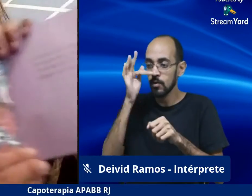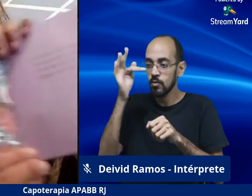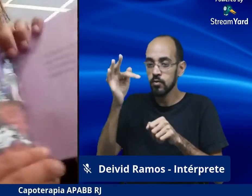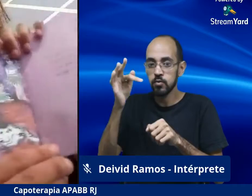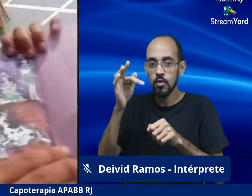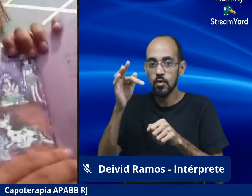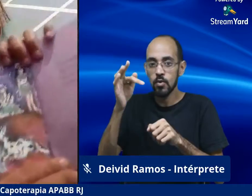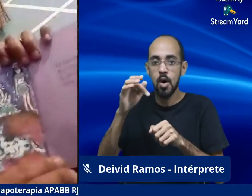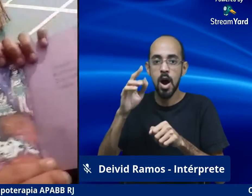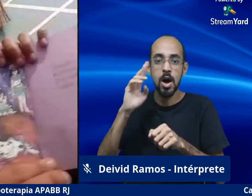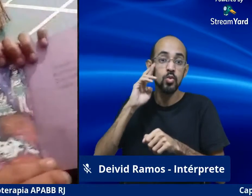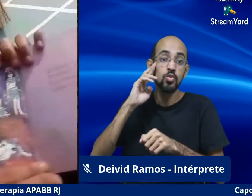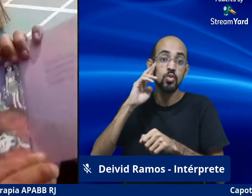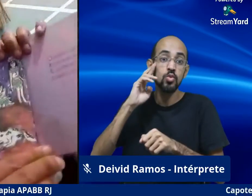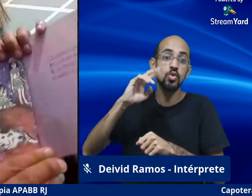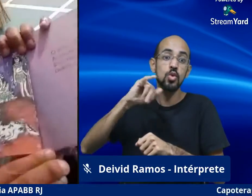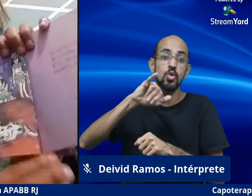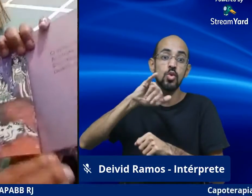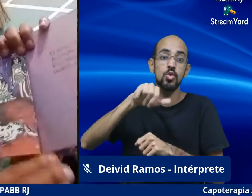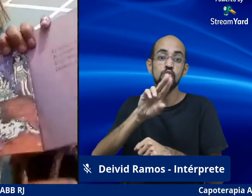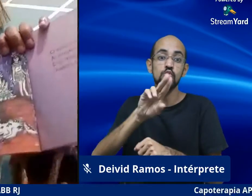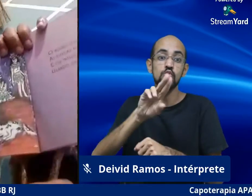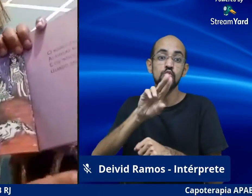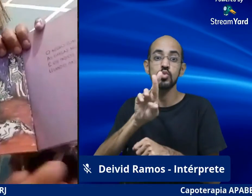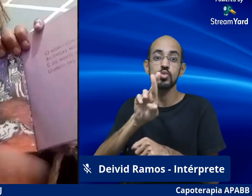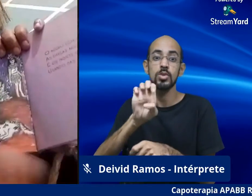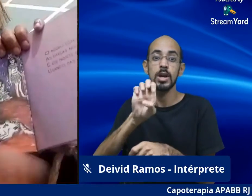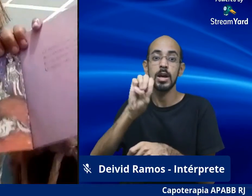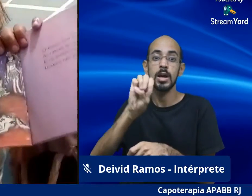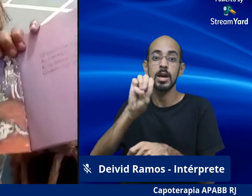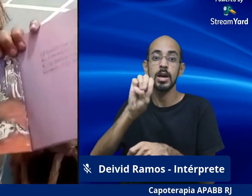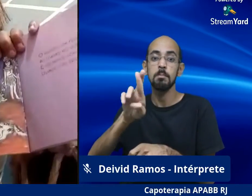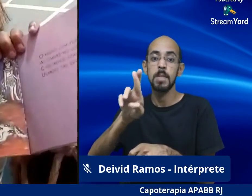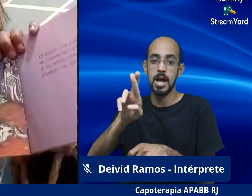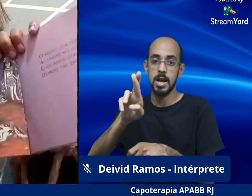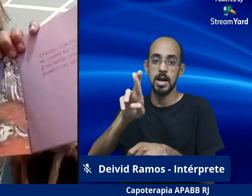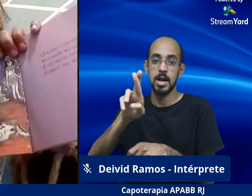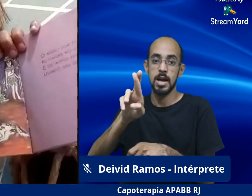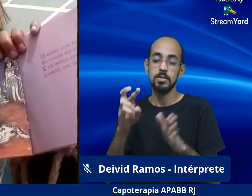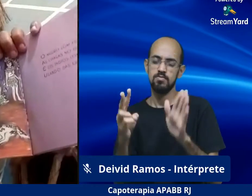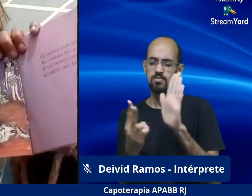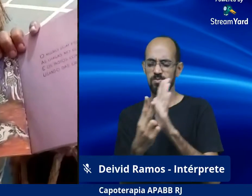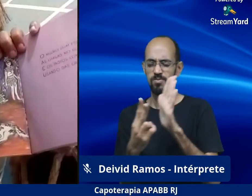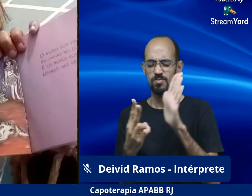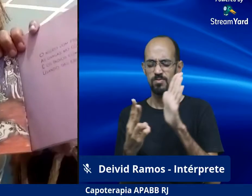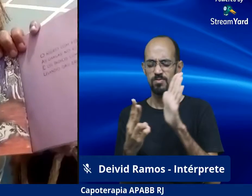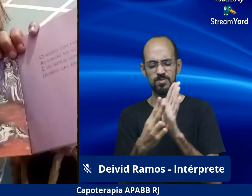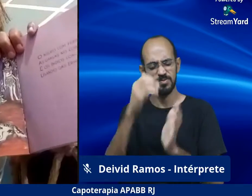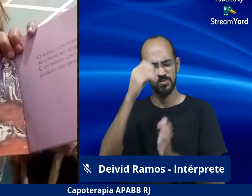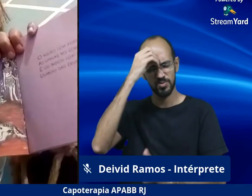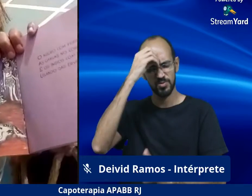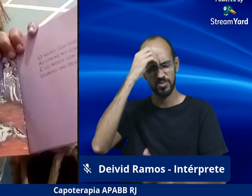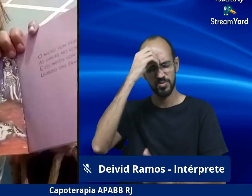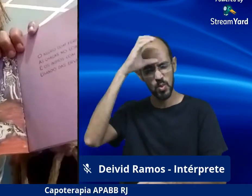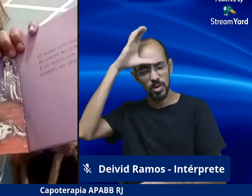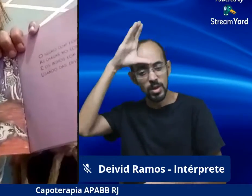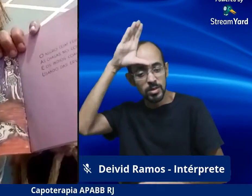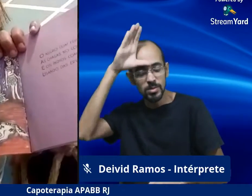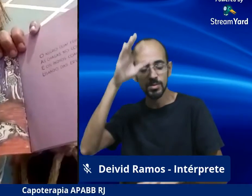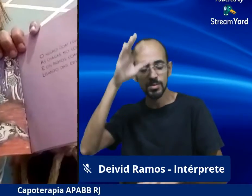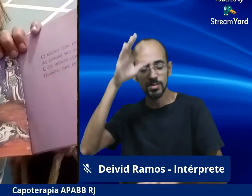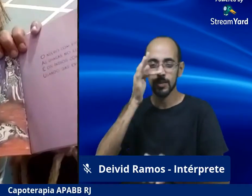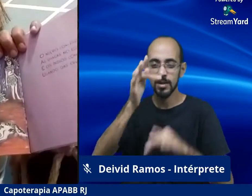gente mostrou, né? Os índios, muito conhecedores da mata, né, através do uso das plantas e tudo mais, ele